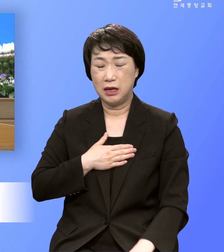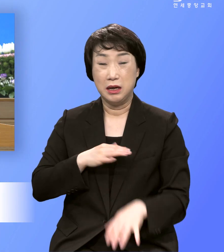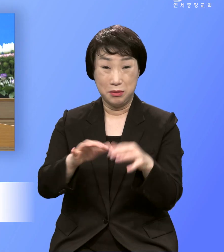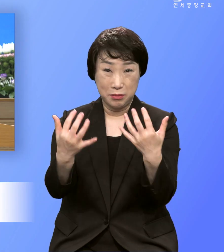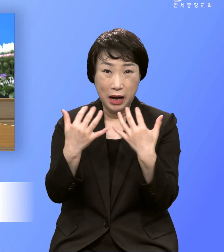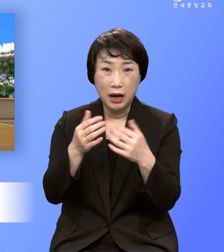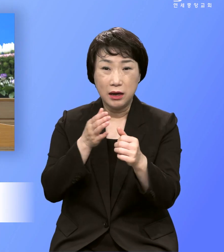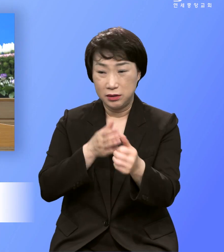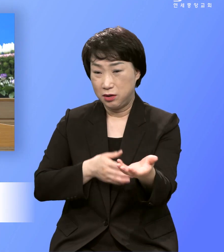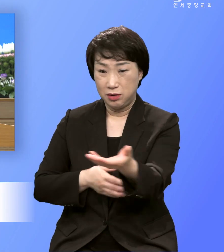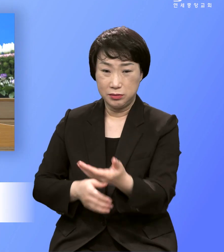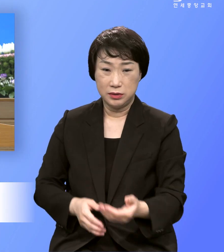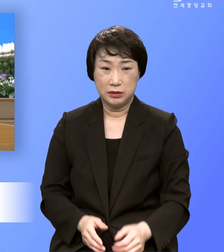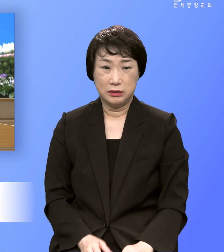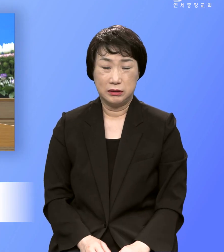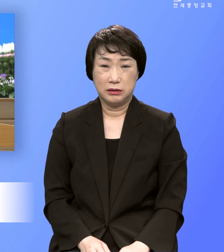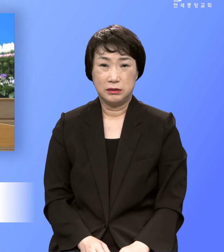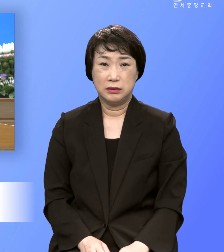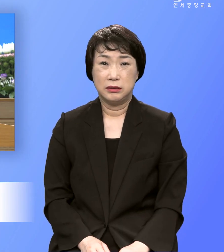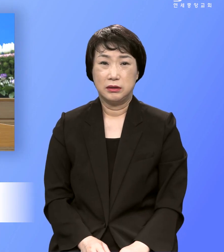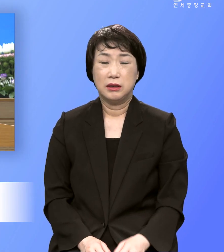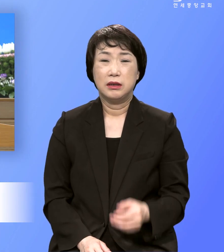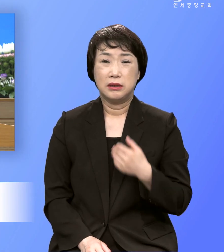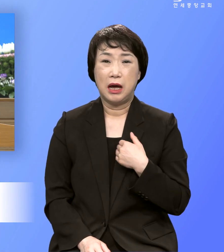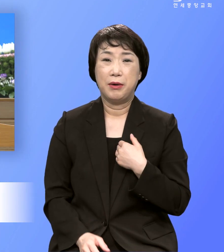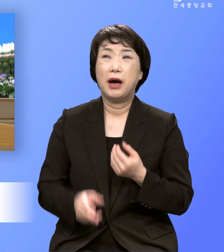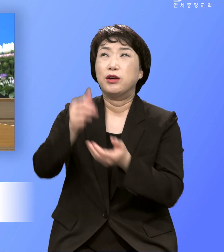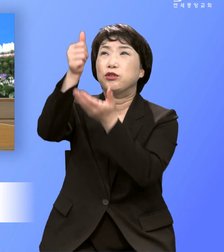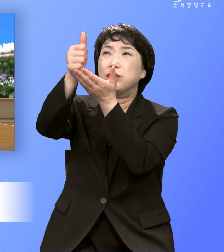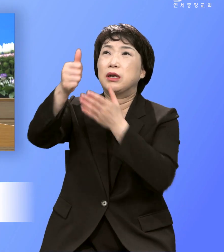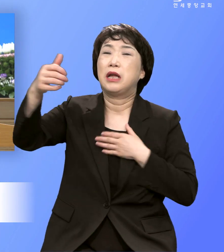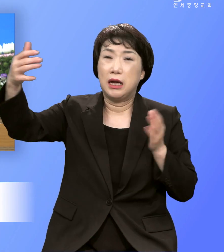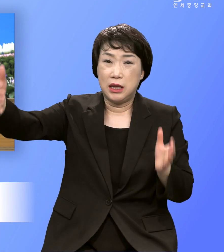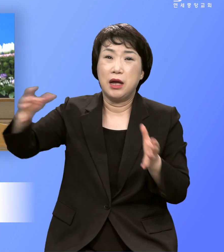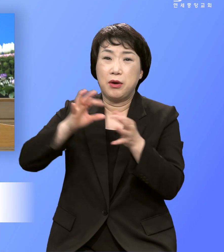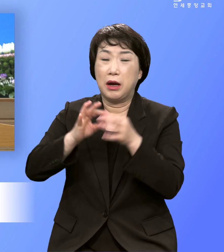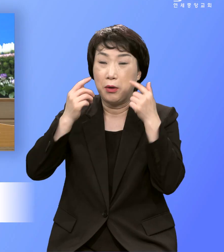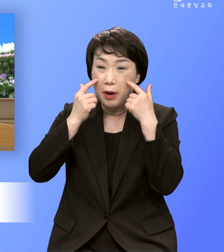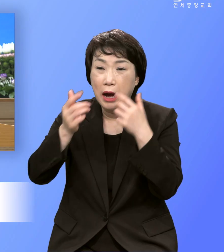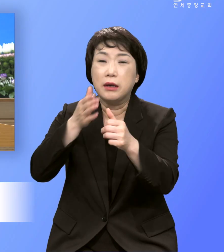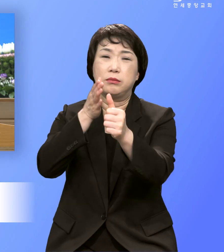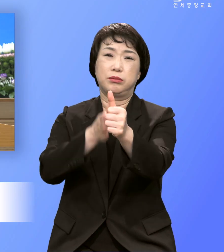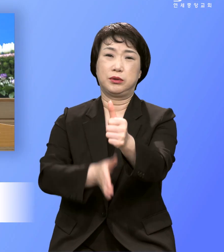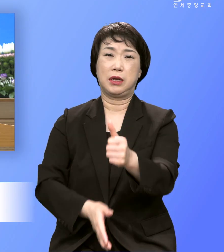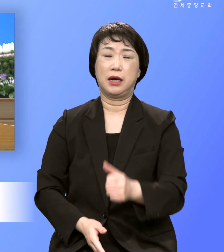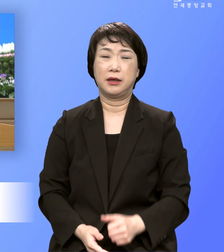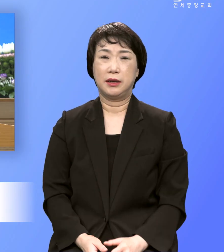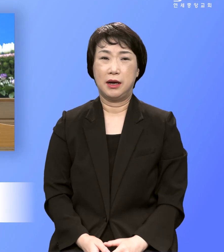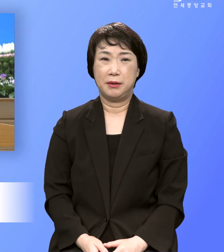잘 들으셔야 돼. 나와 주님과의 관계가 확실해야 된다 이 말이에요.